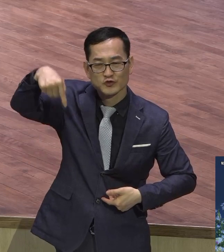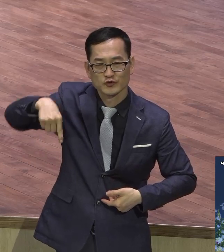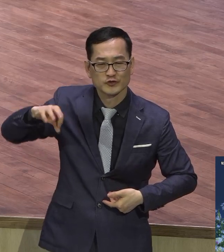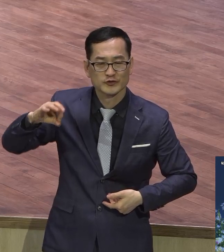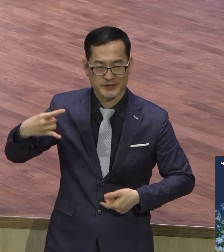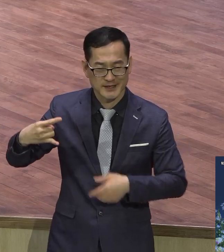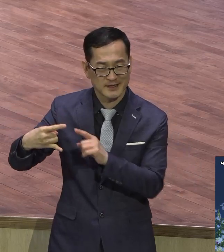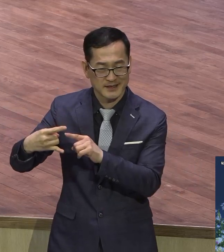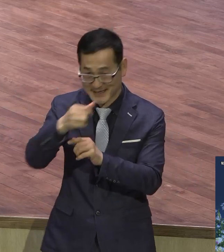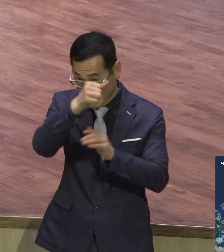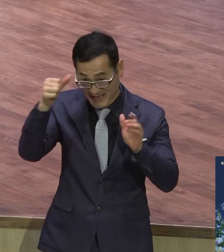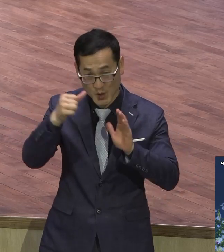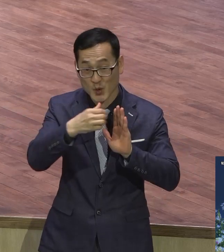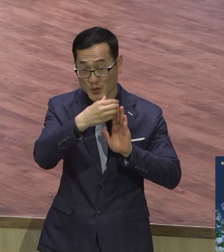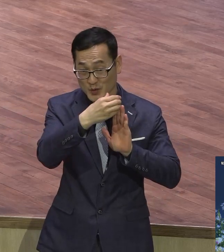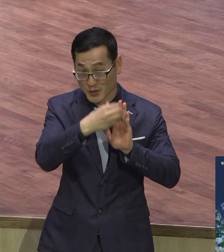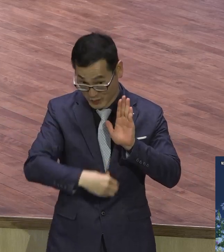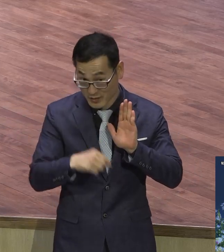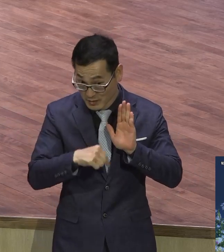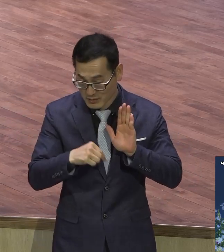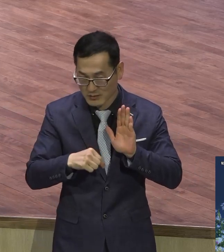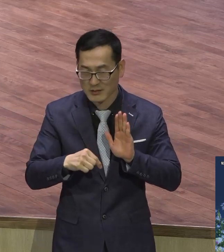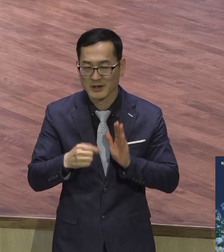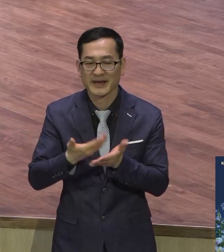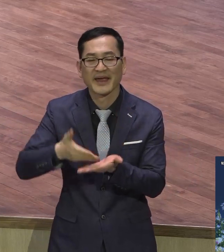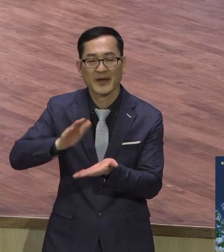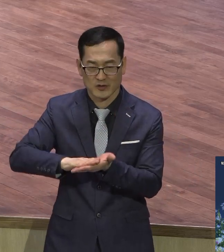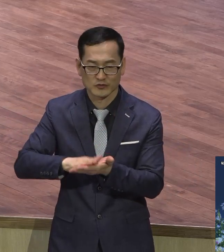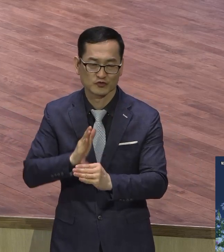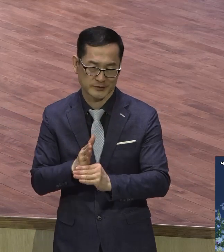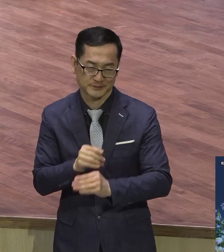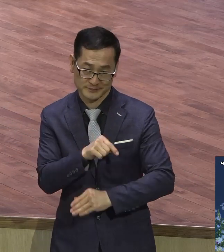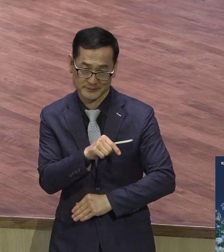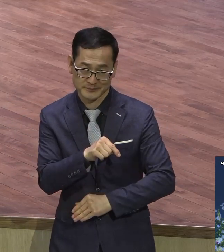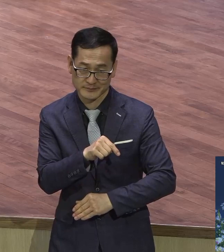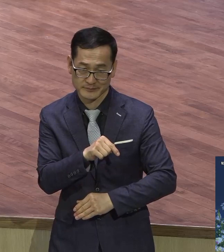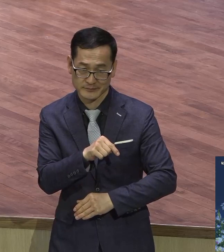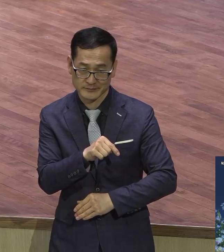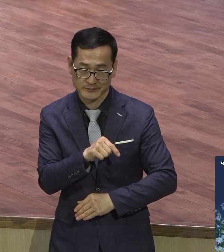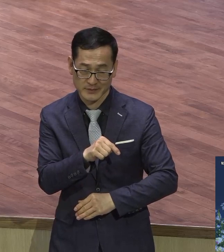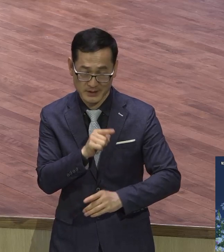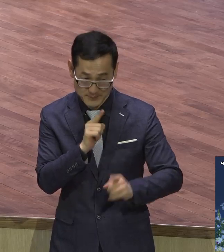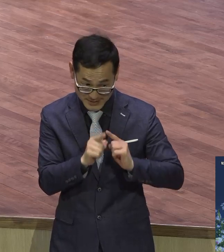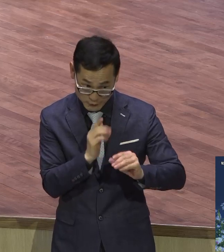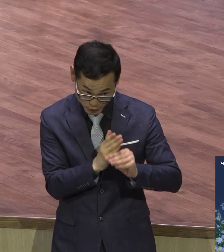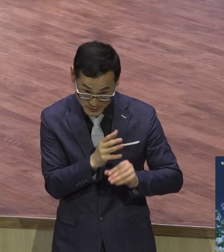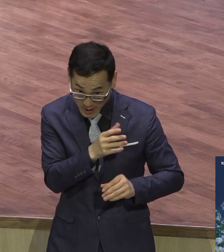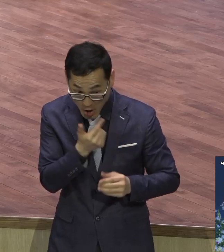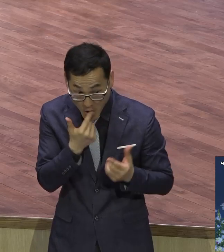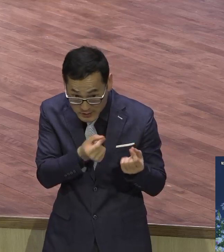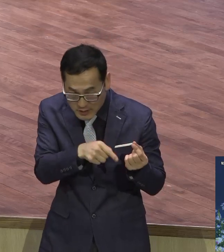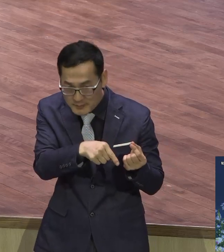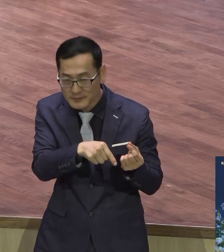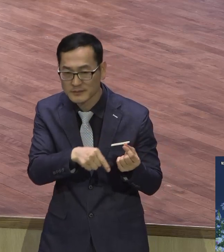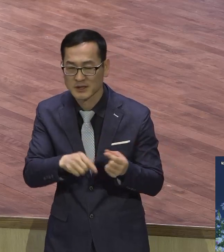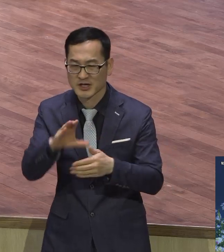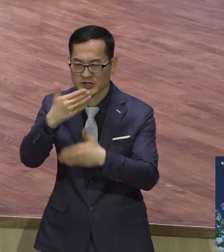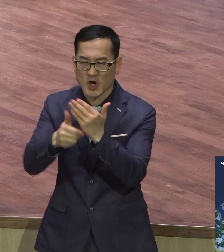뭡니까? 폼을 바꾸라는 겁니다. 폼을. 어디로 바꾸라는 겁니다. 성경으로 돌아가라. 그리고 소를 낳아 숙을 주라.